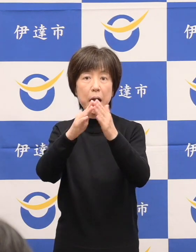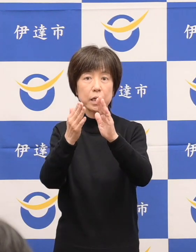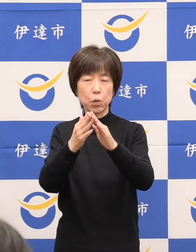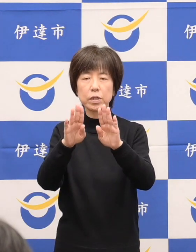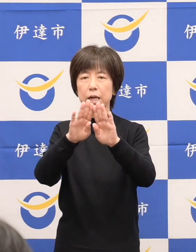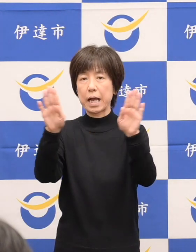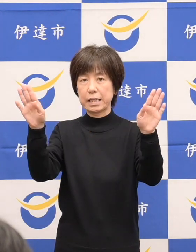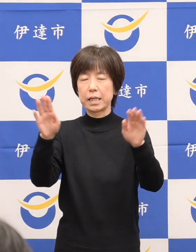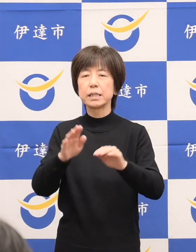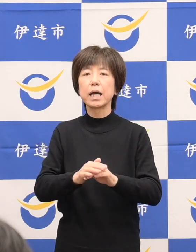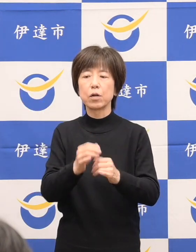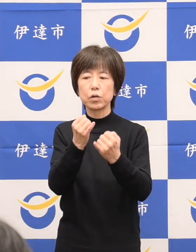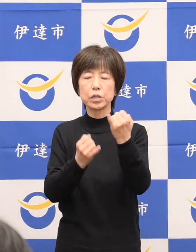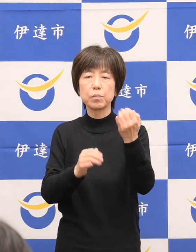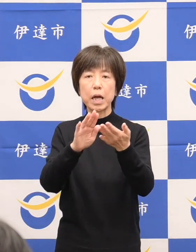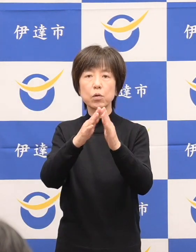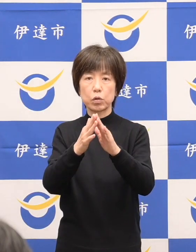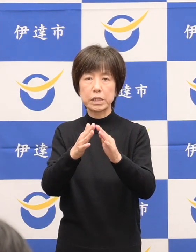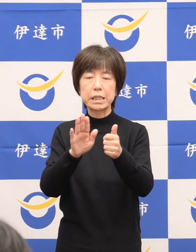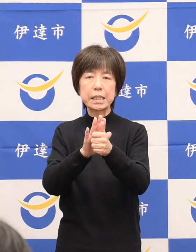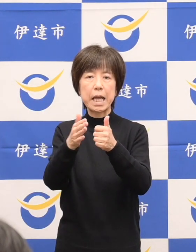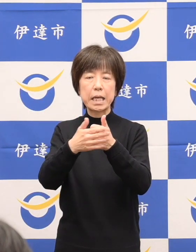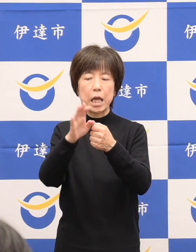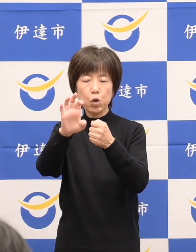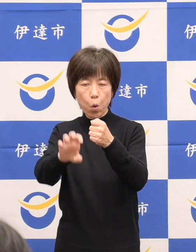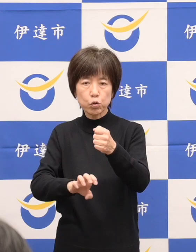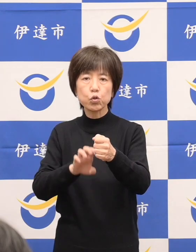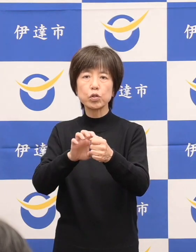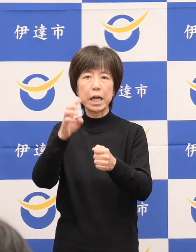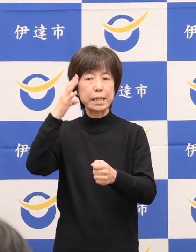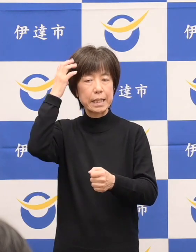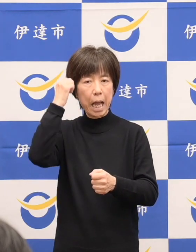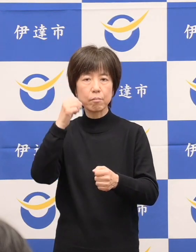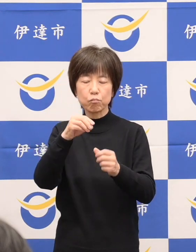ます姉妹都市提携40周年記念植